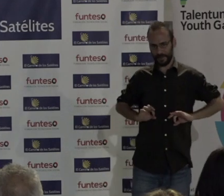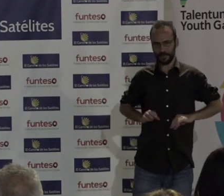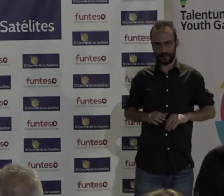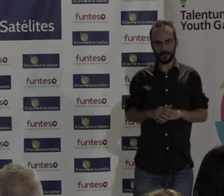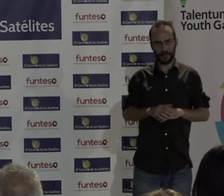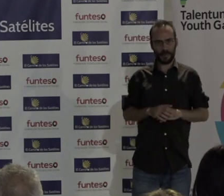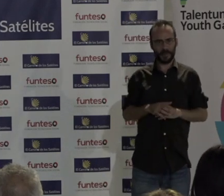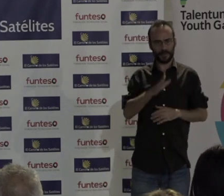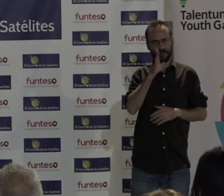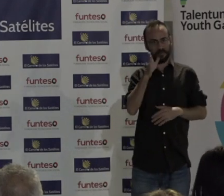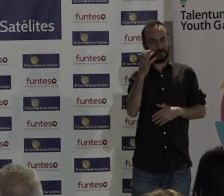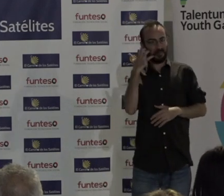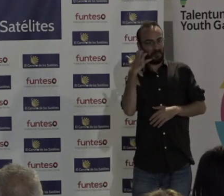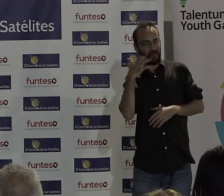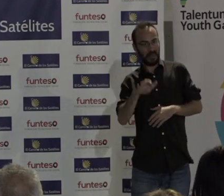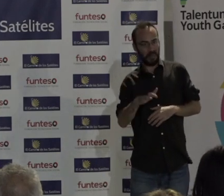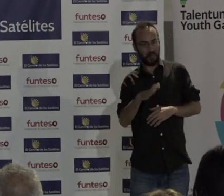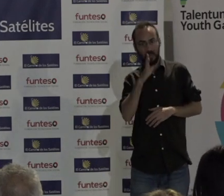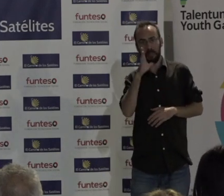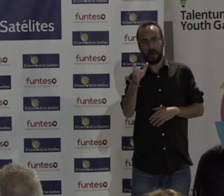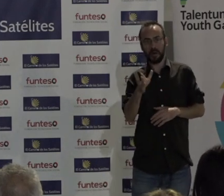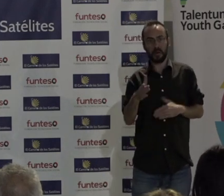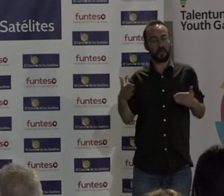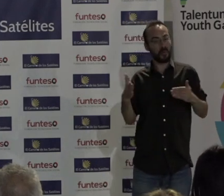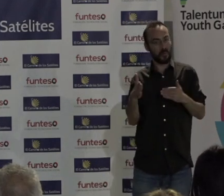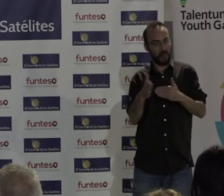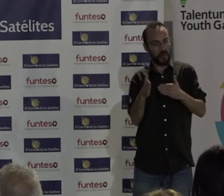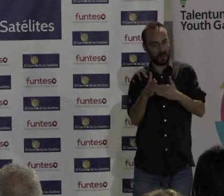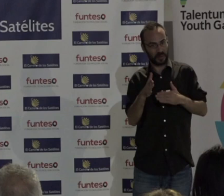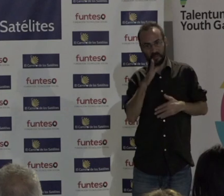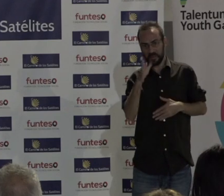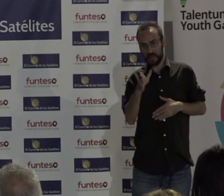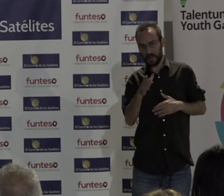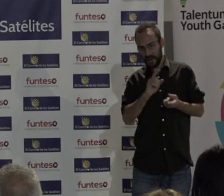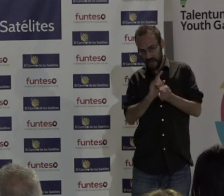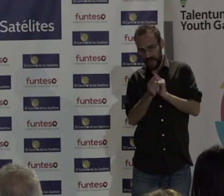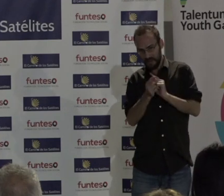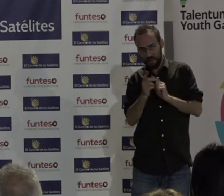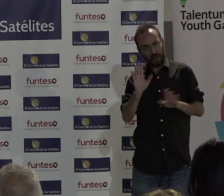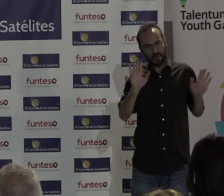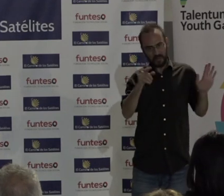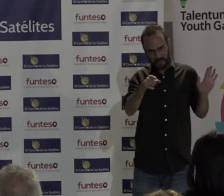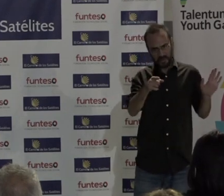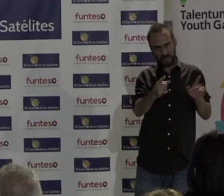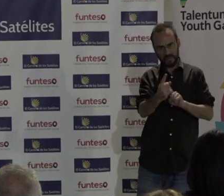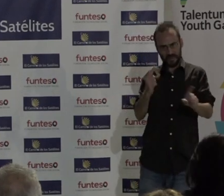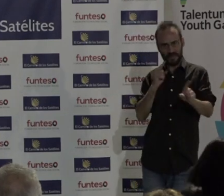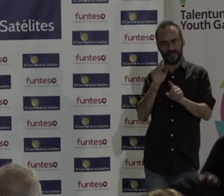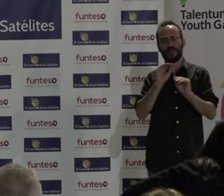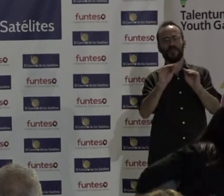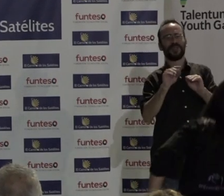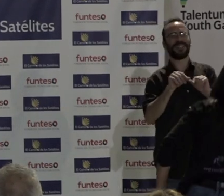a un puerto. Bueno, la etimología de Puerto Marín es muy curiosa y muy extraña. Es